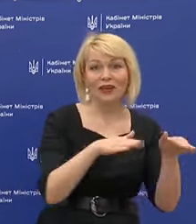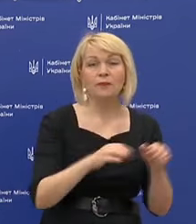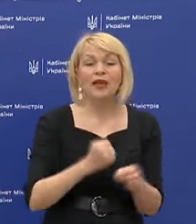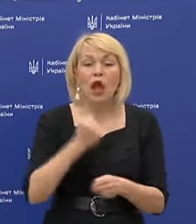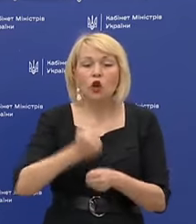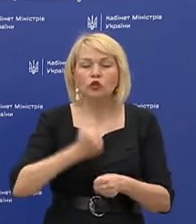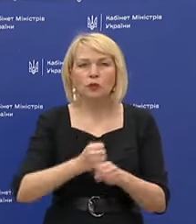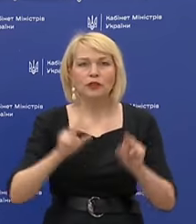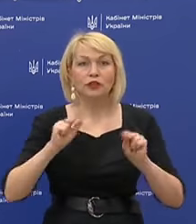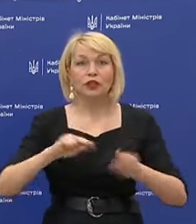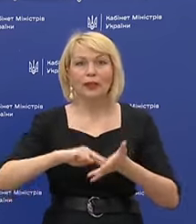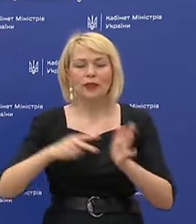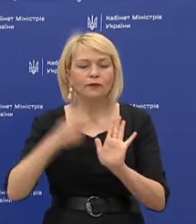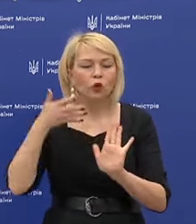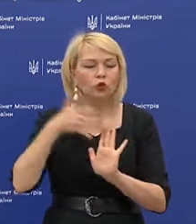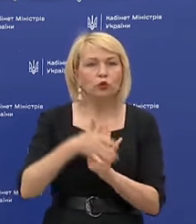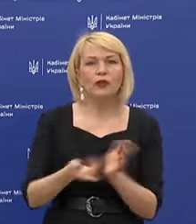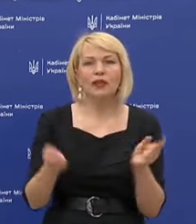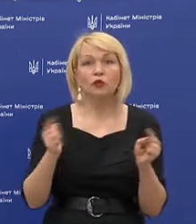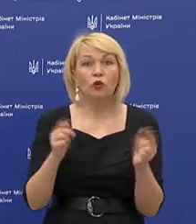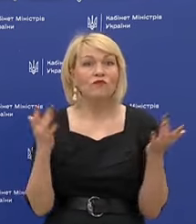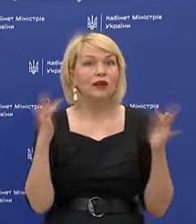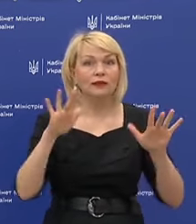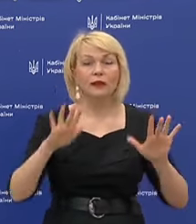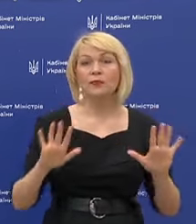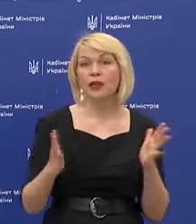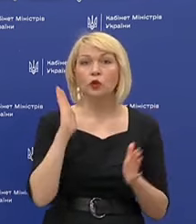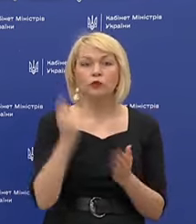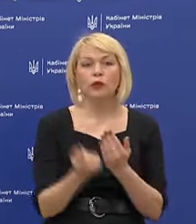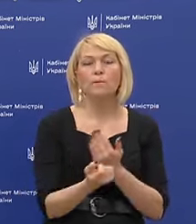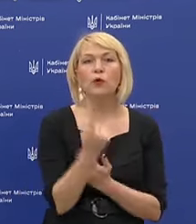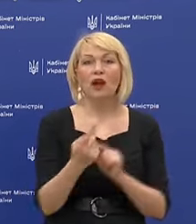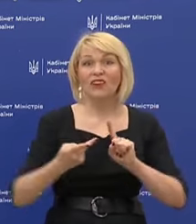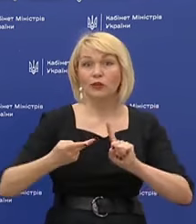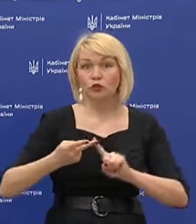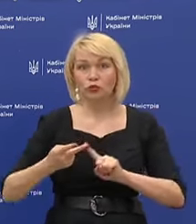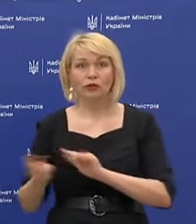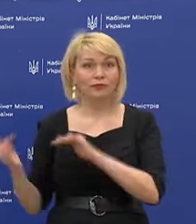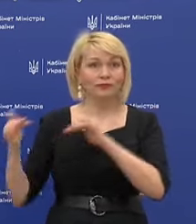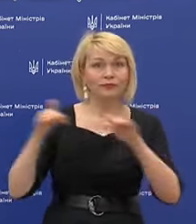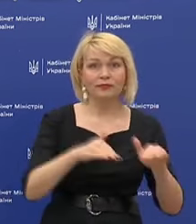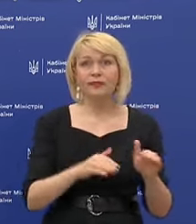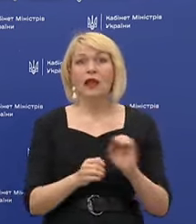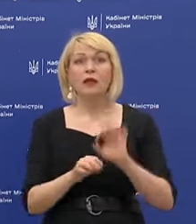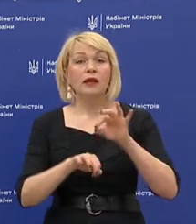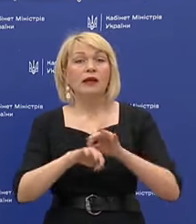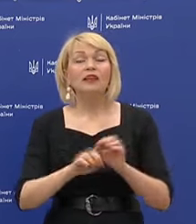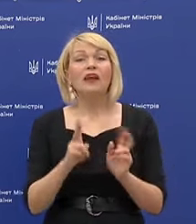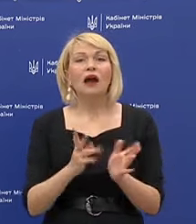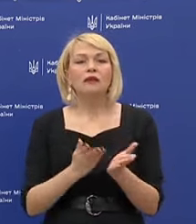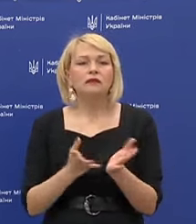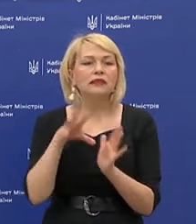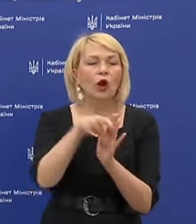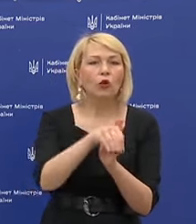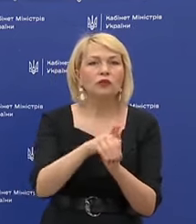розробити чіткий план і розуміння того, в разі, якщо в нас буде поява другої хвилі, як нам заходити